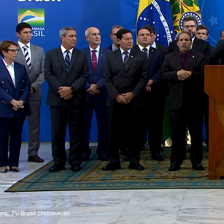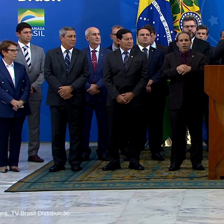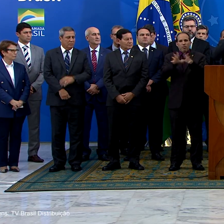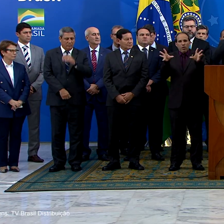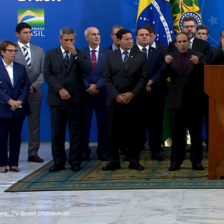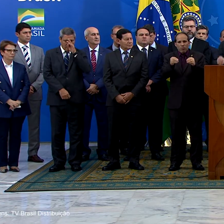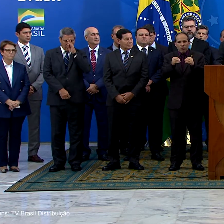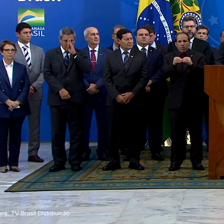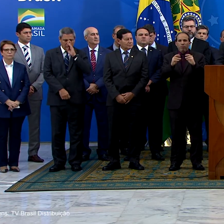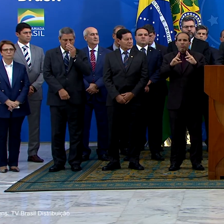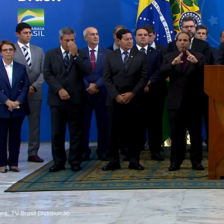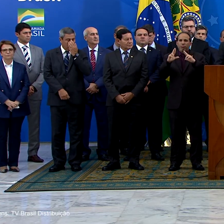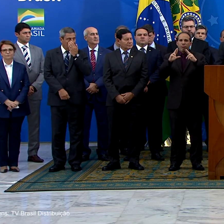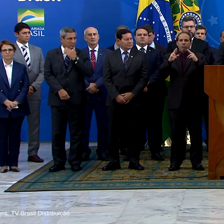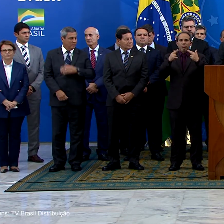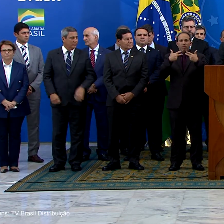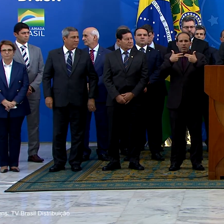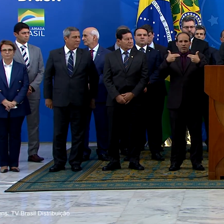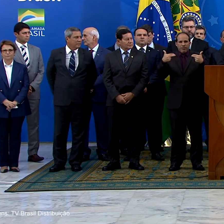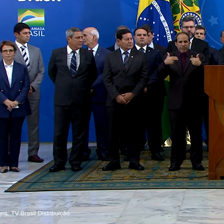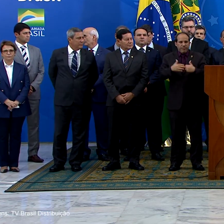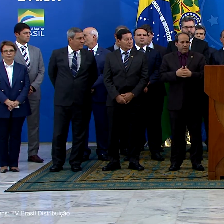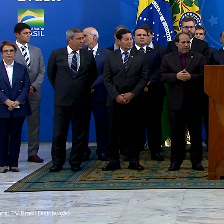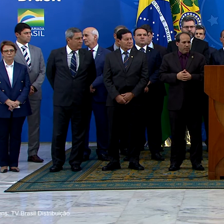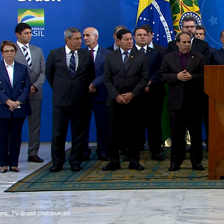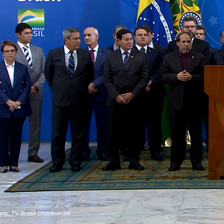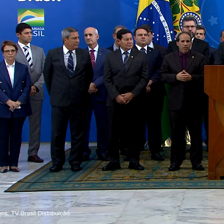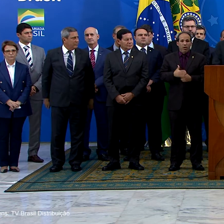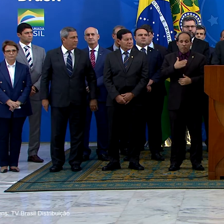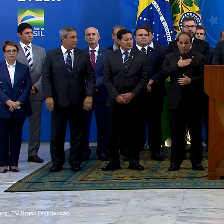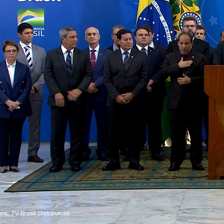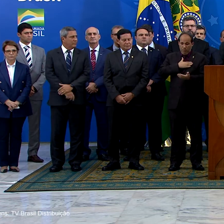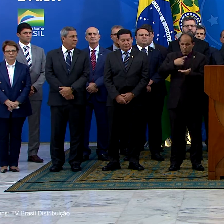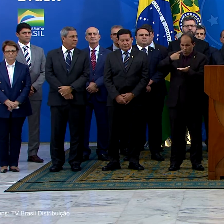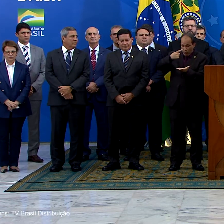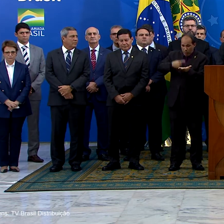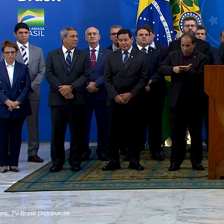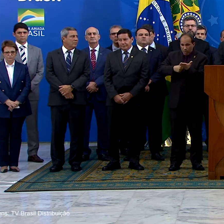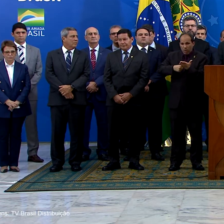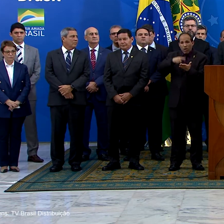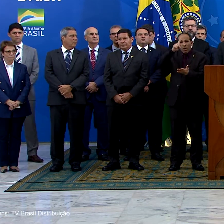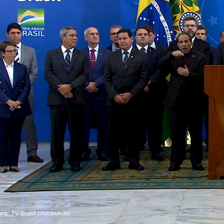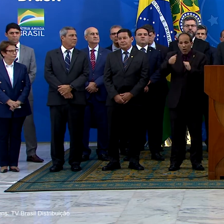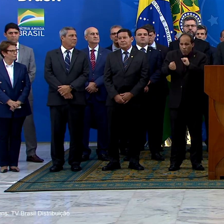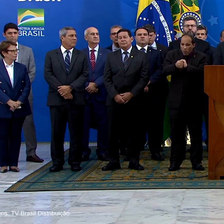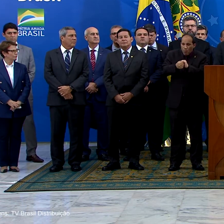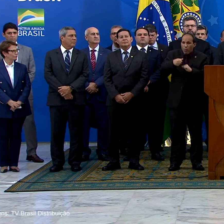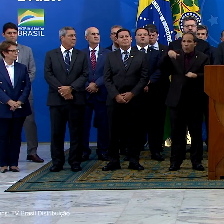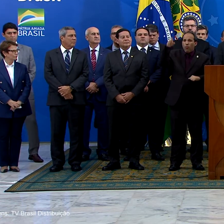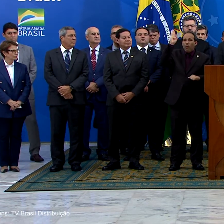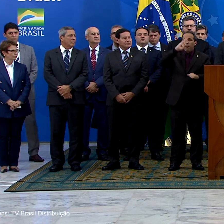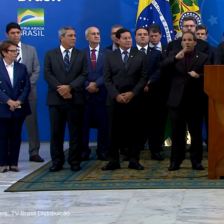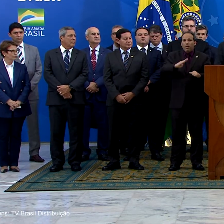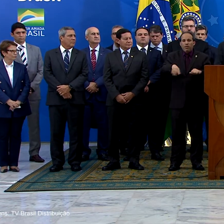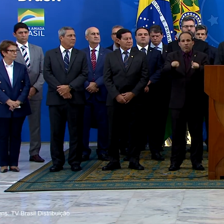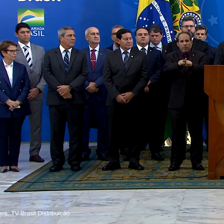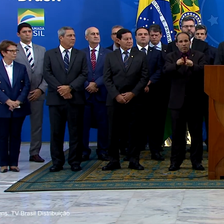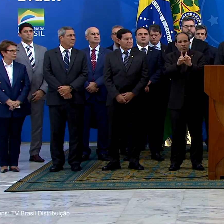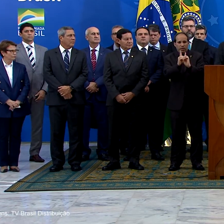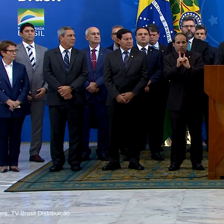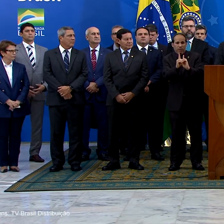a essa coletiva o meu compromisso é com o brasil e com a democracia